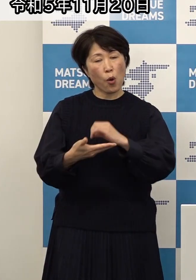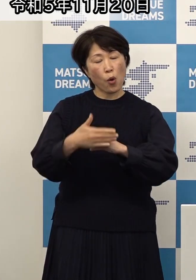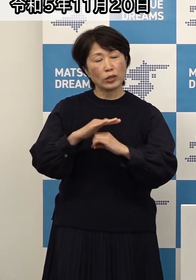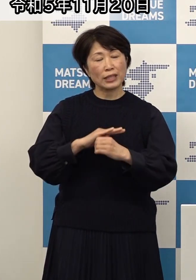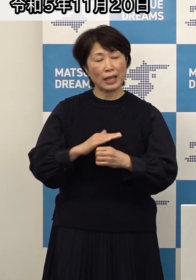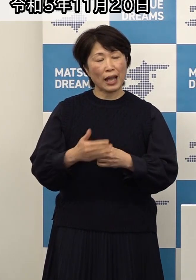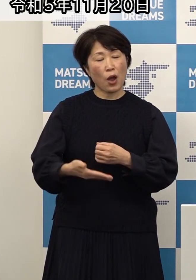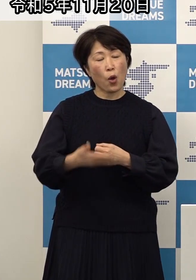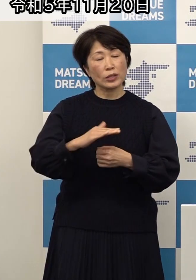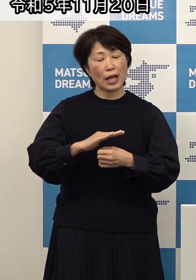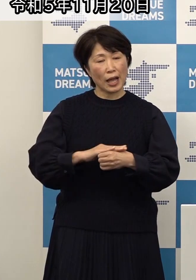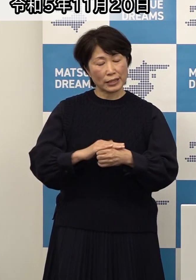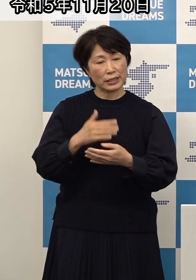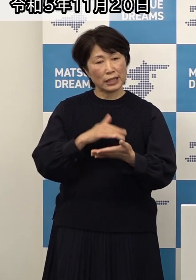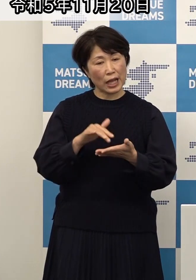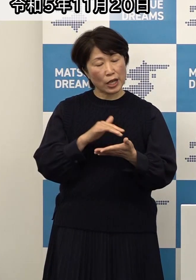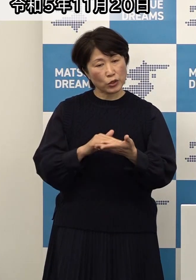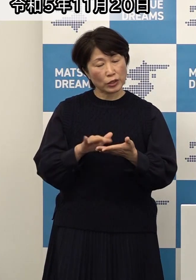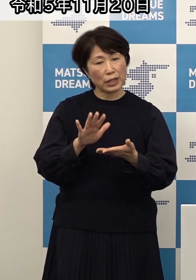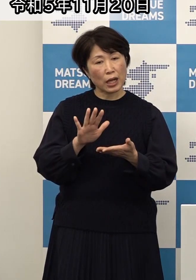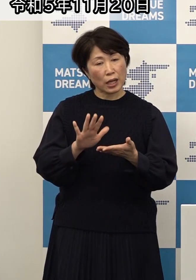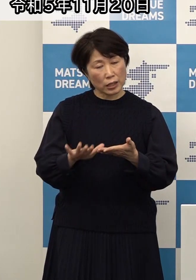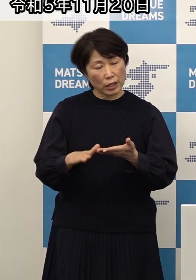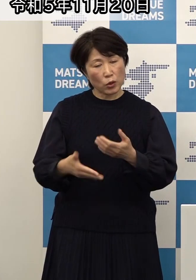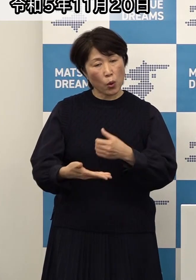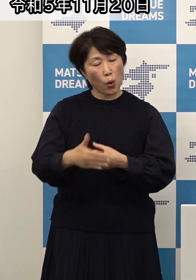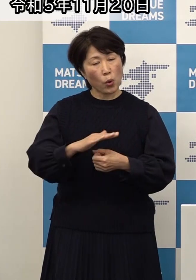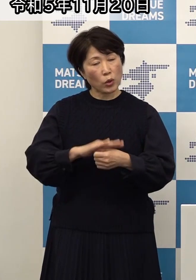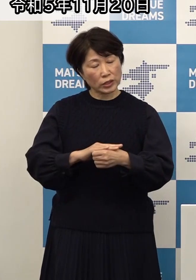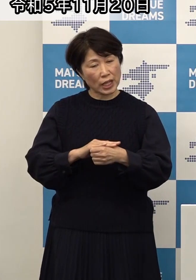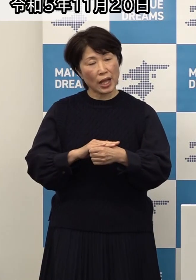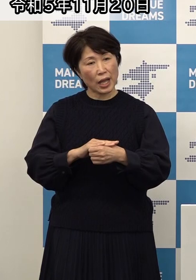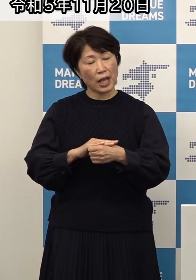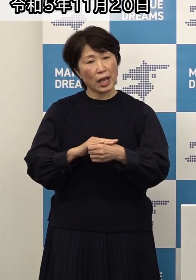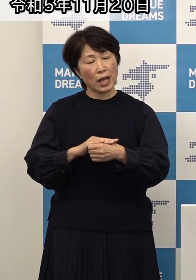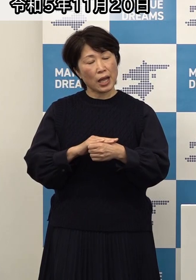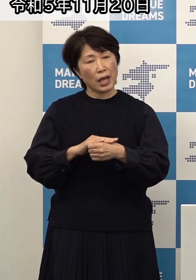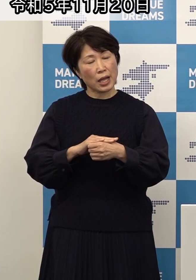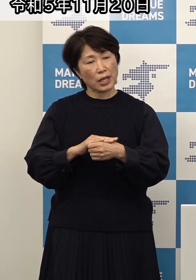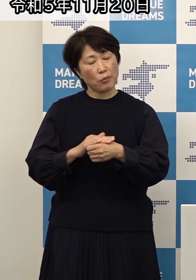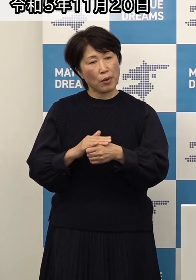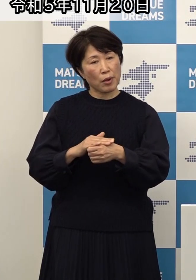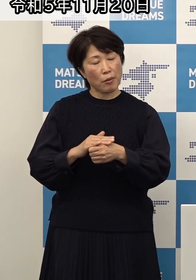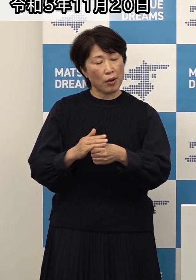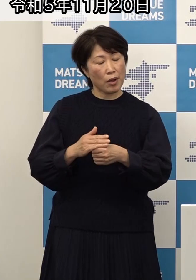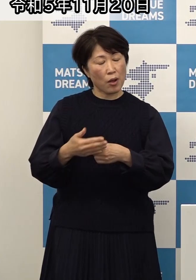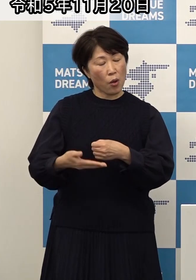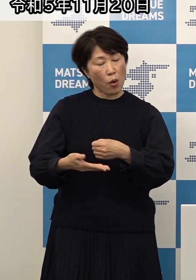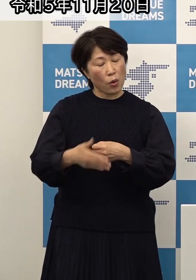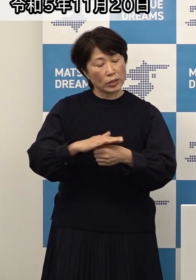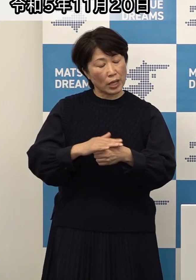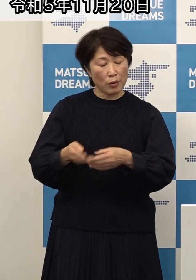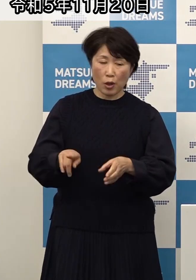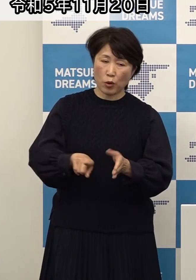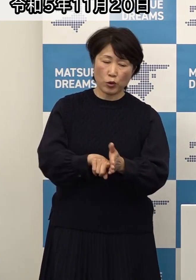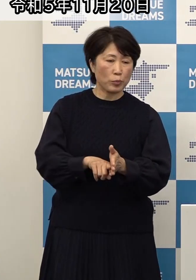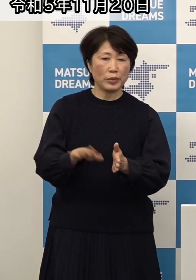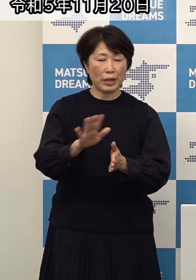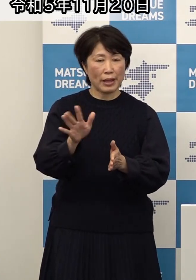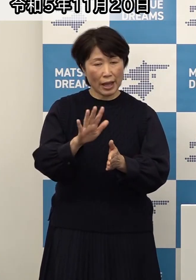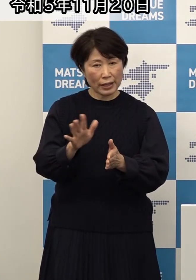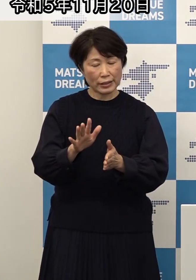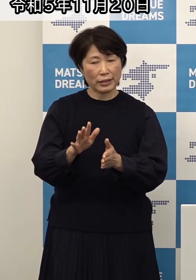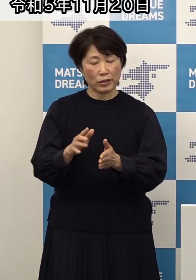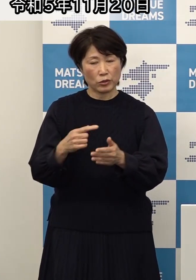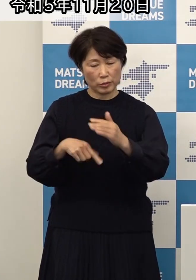ども、補正の総額には含んでないっていう理解でいいのか。 はい、債務負担行為として計